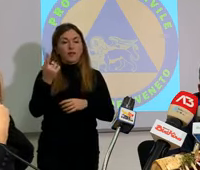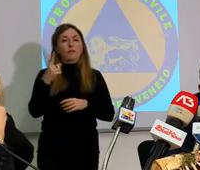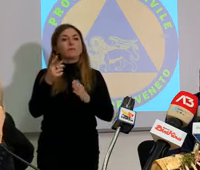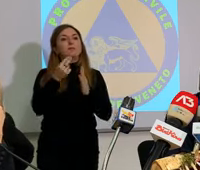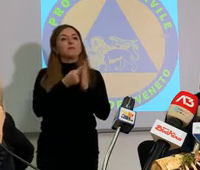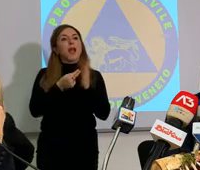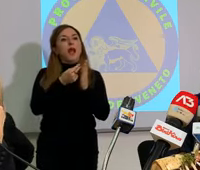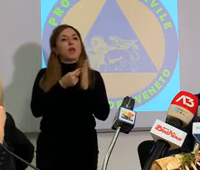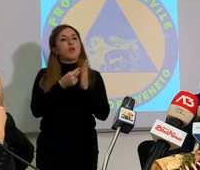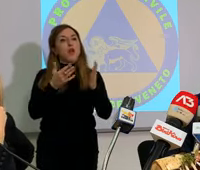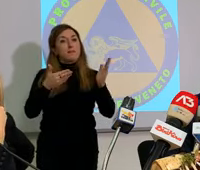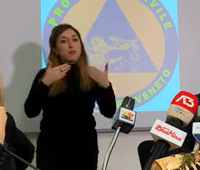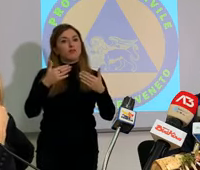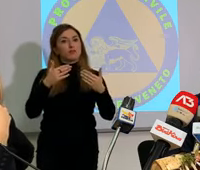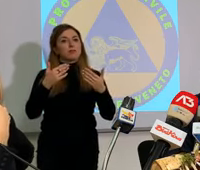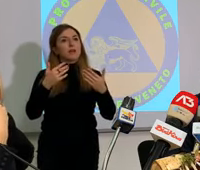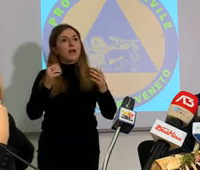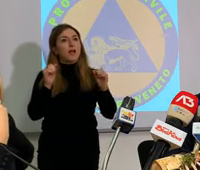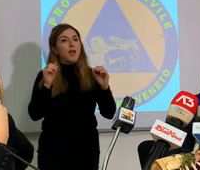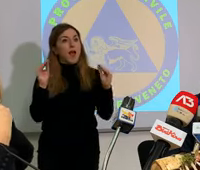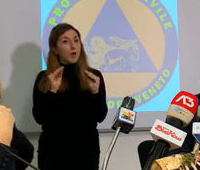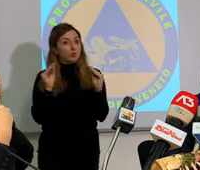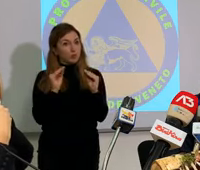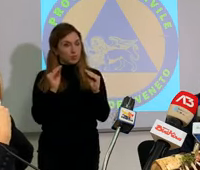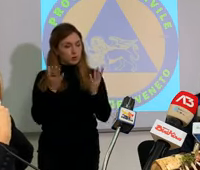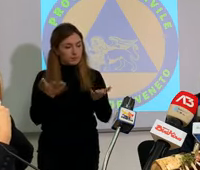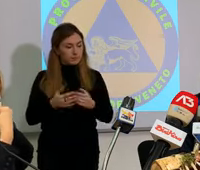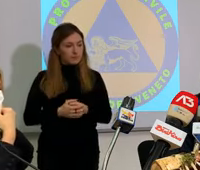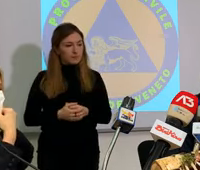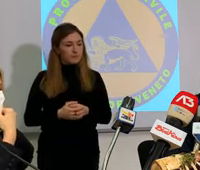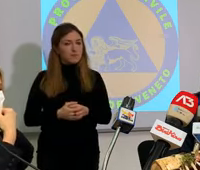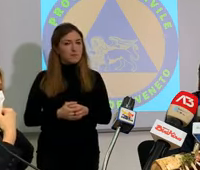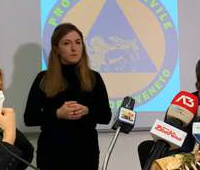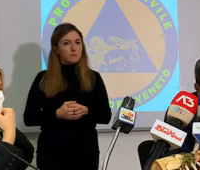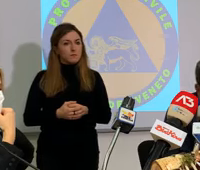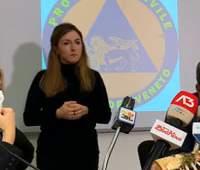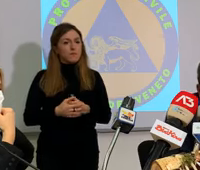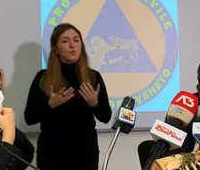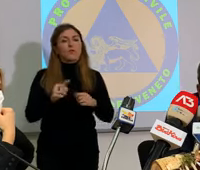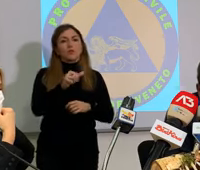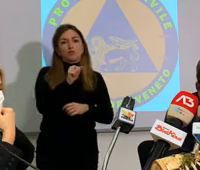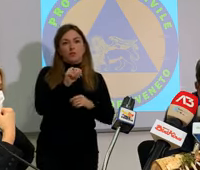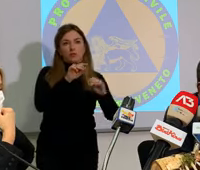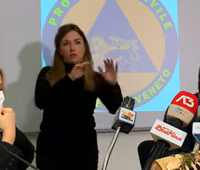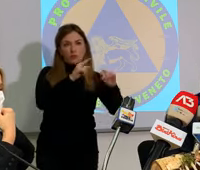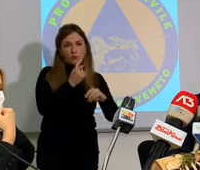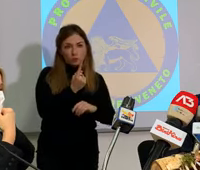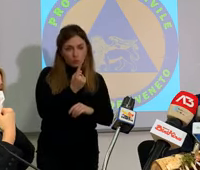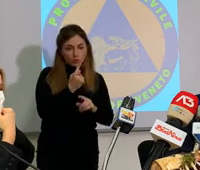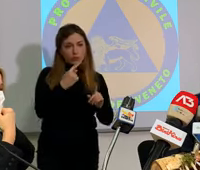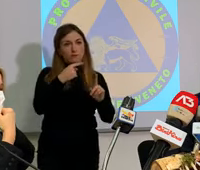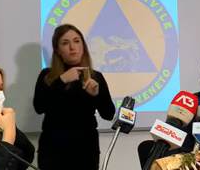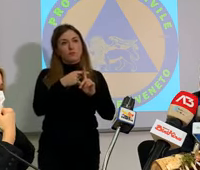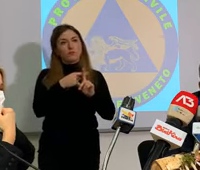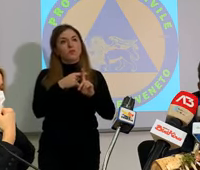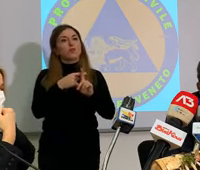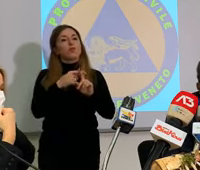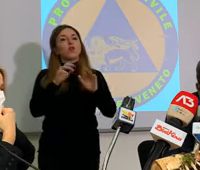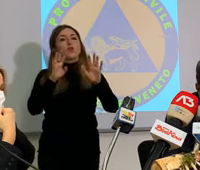l'autunno dove andiamo in questo caso a riprendere i 191 letti creo i 60 90